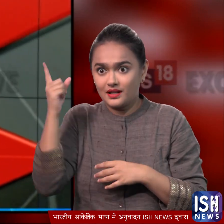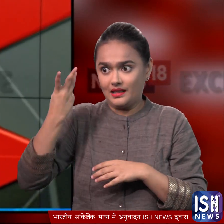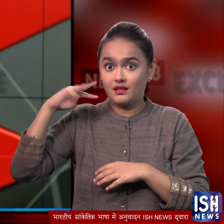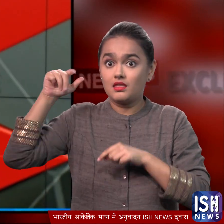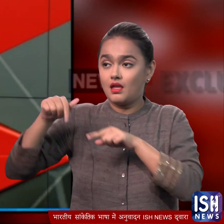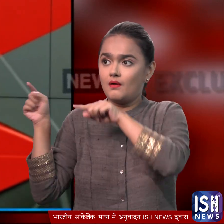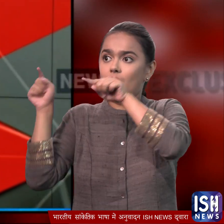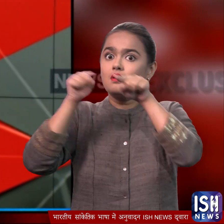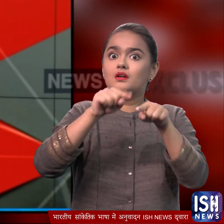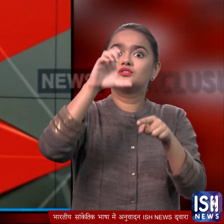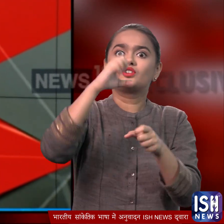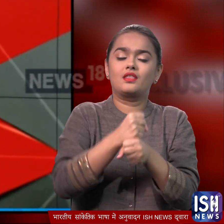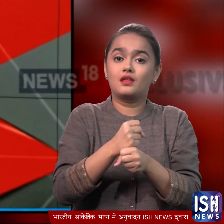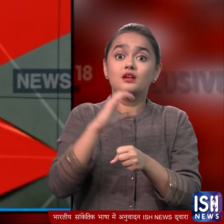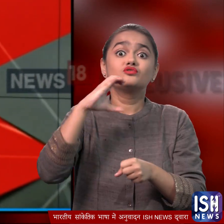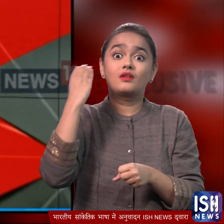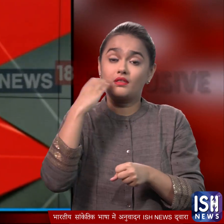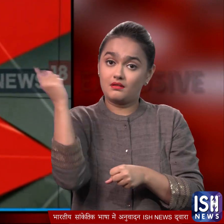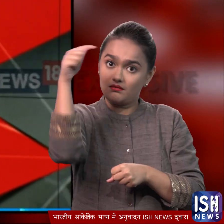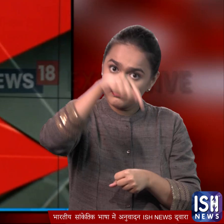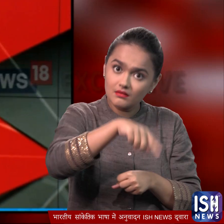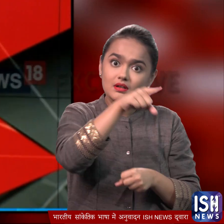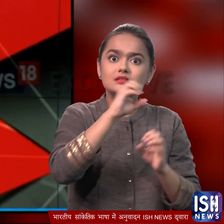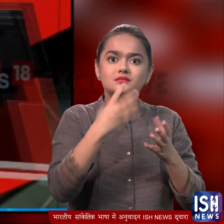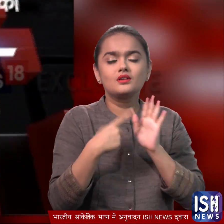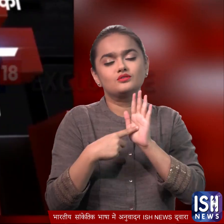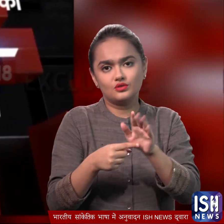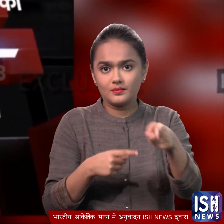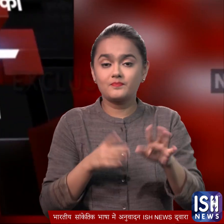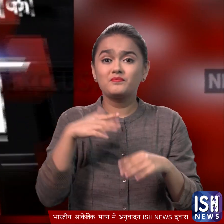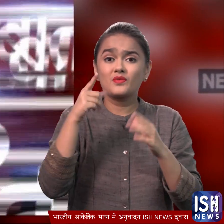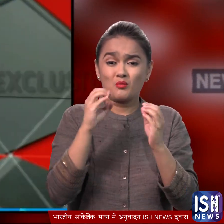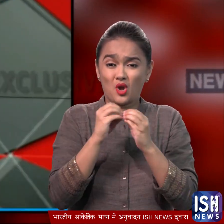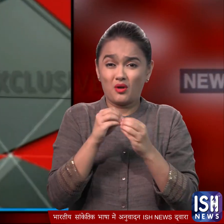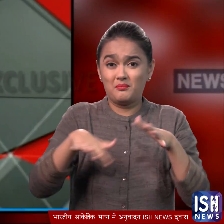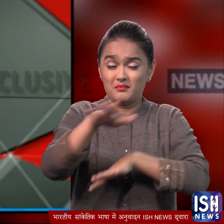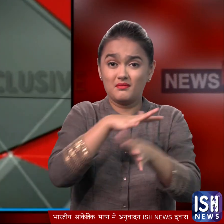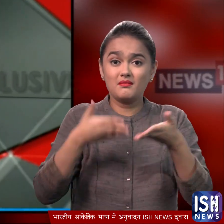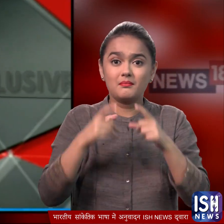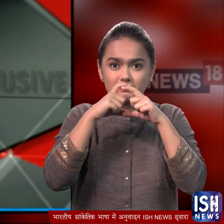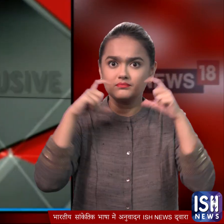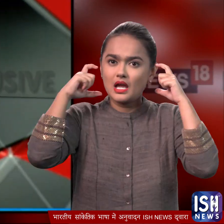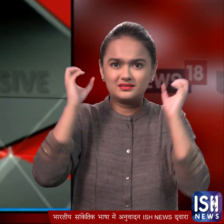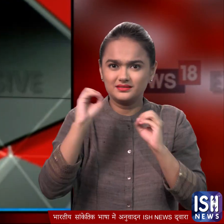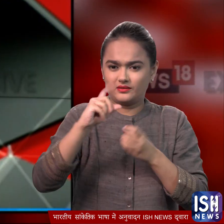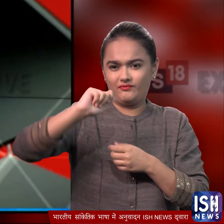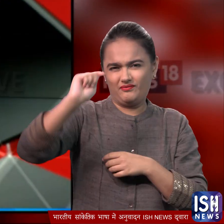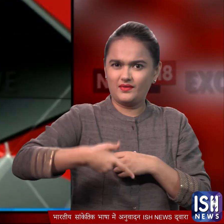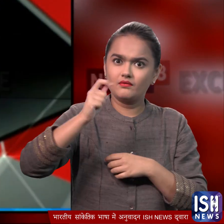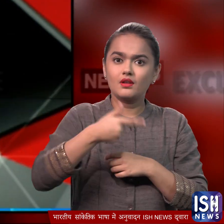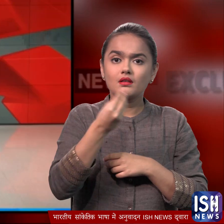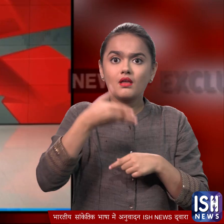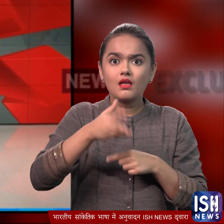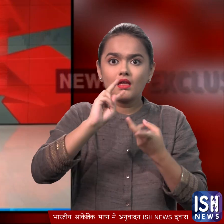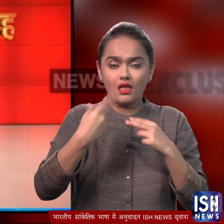जयपुर से हुई और अब चंडीगढ़ में वायुसेना अपनी ताकत और तकनीक का प्रदर्शन करने जा रही। मुंबई में मास्क नहीं पहनने के आरोप में जुर्माने के नाम